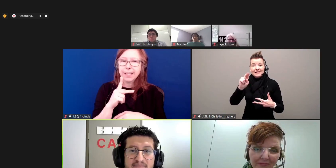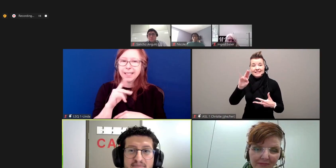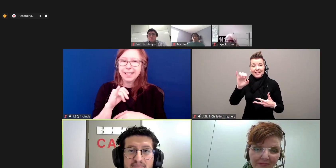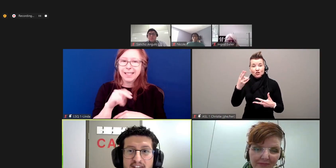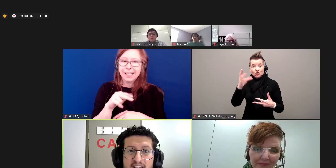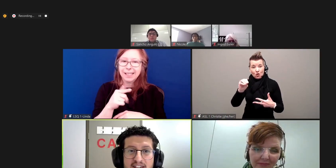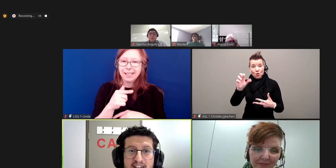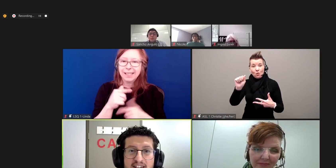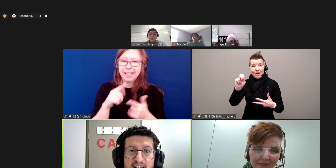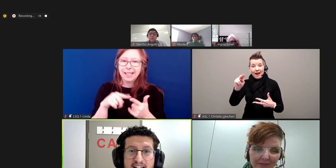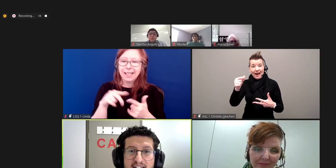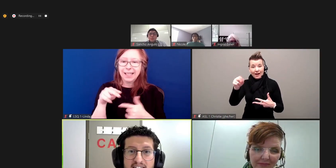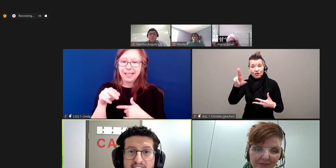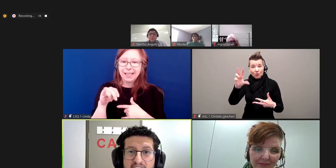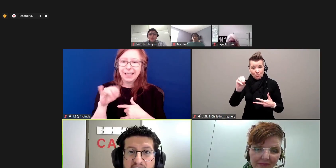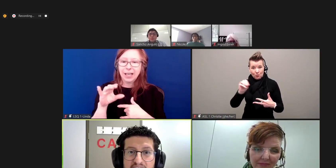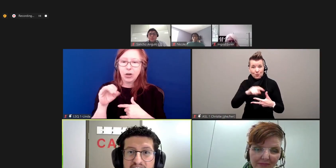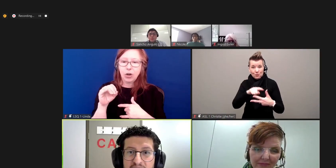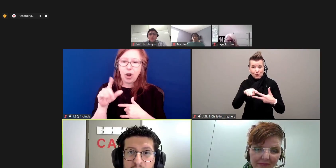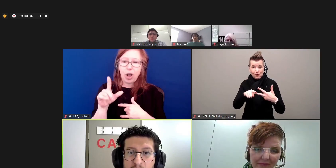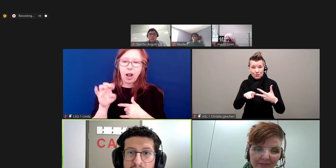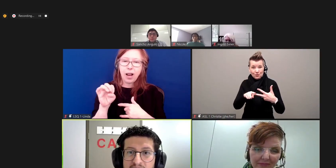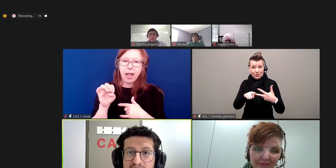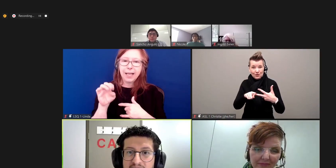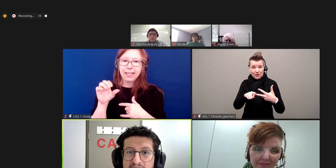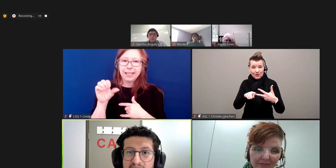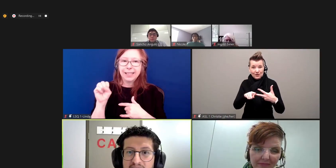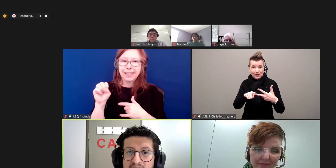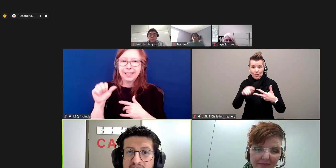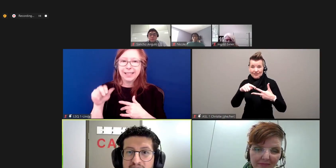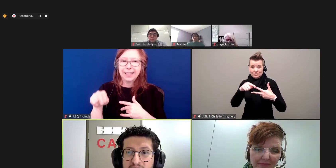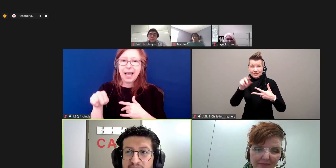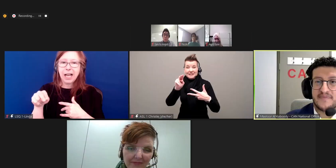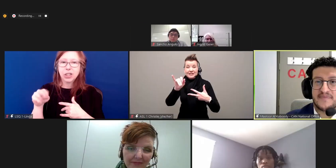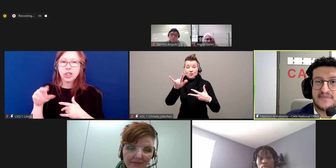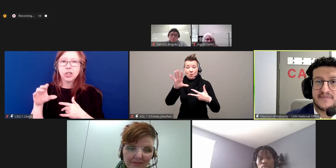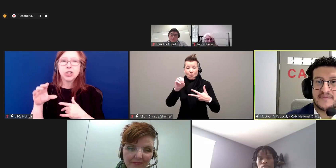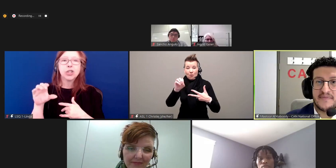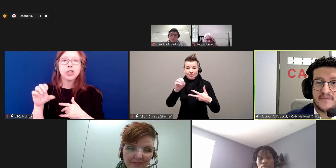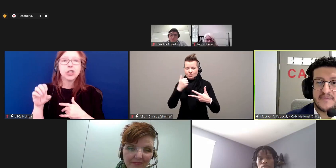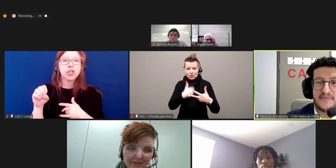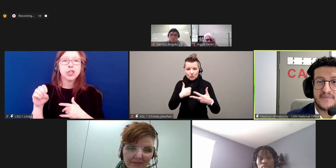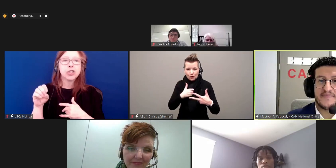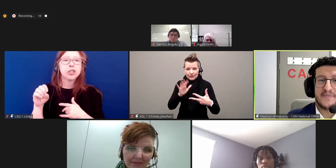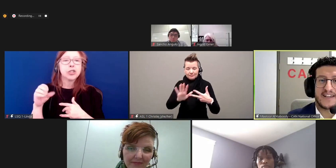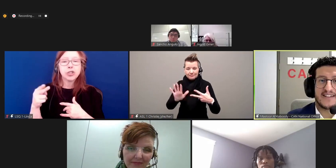Nicole Sanchil et Sancho Angulu.